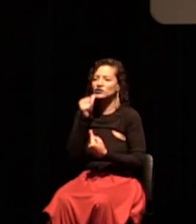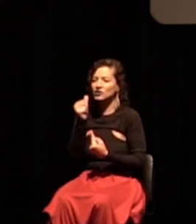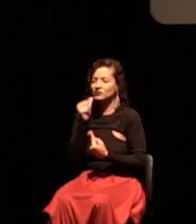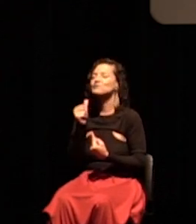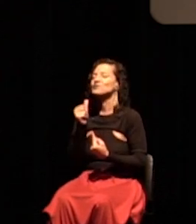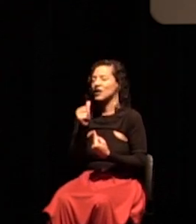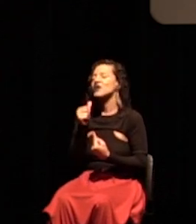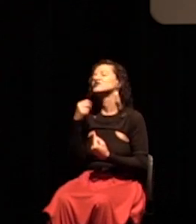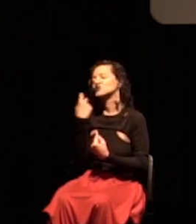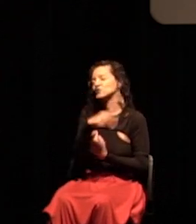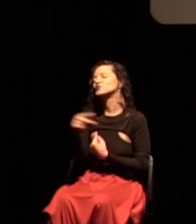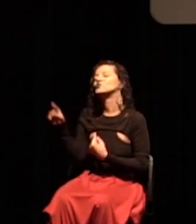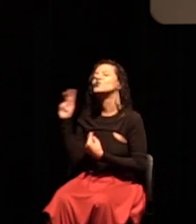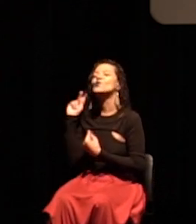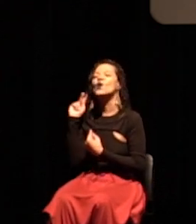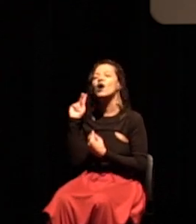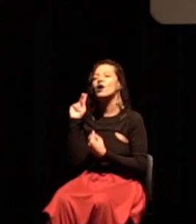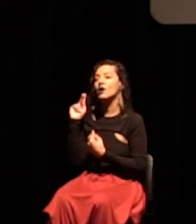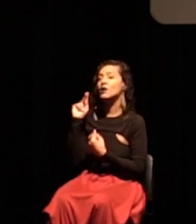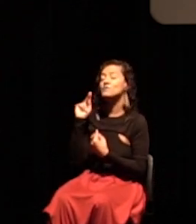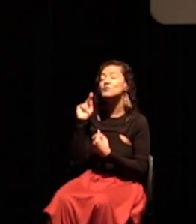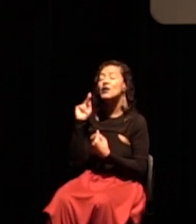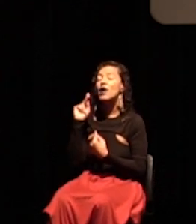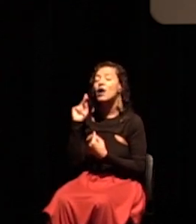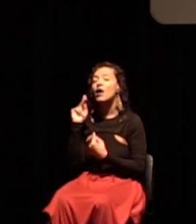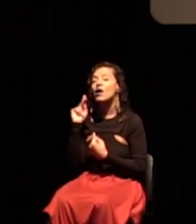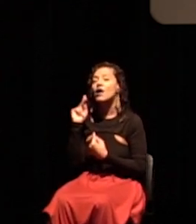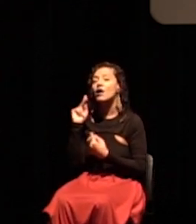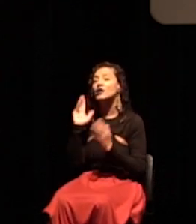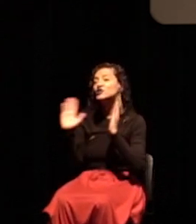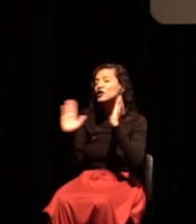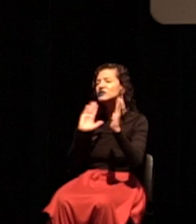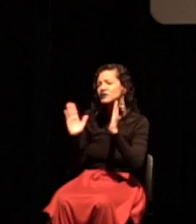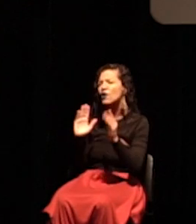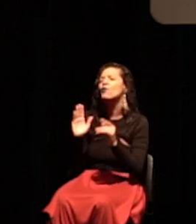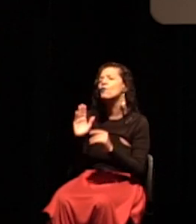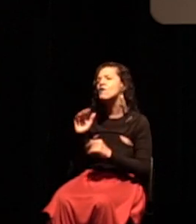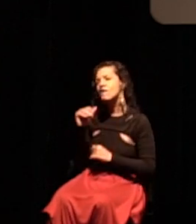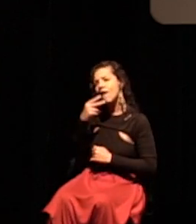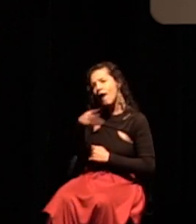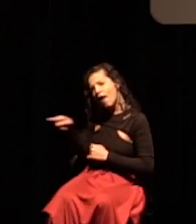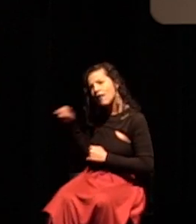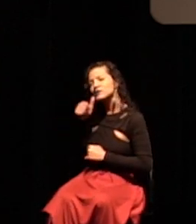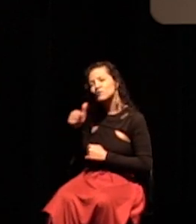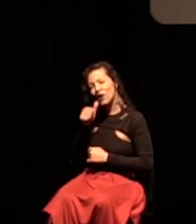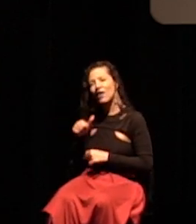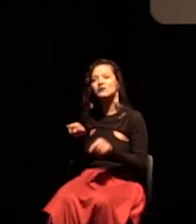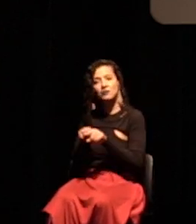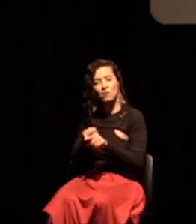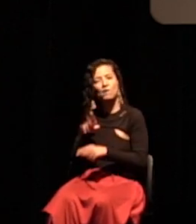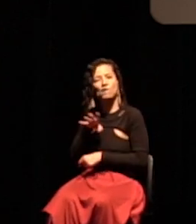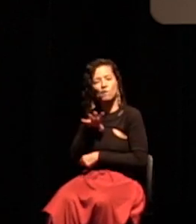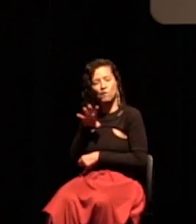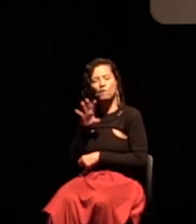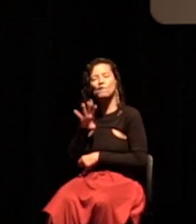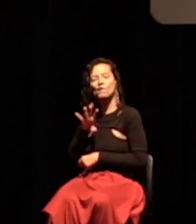começam a construir outras formas de representação da mulher e do seu corpo,